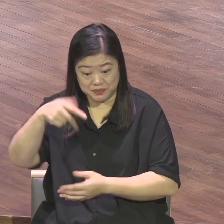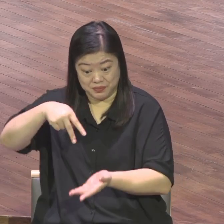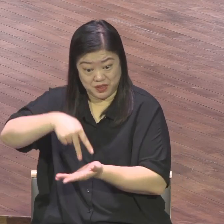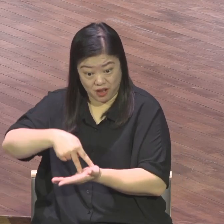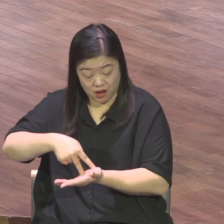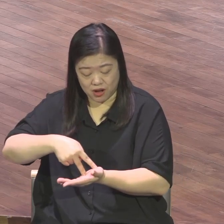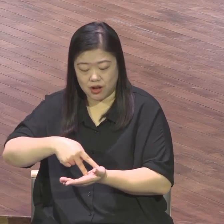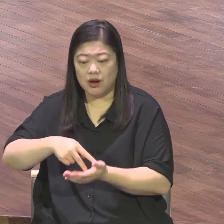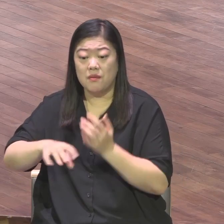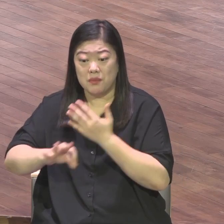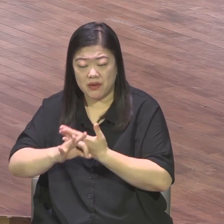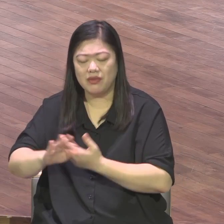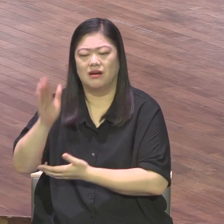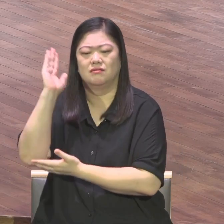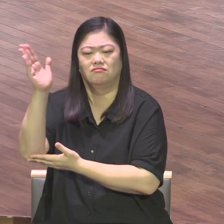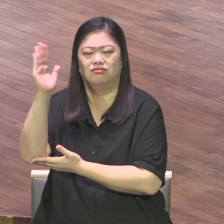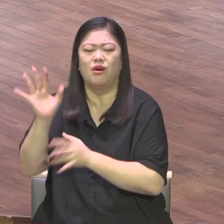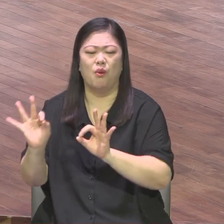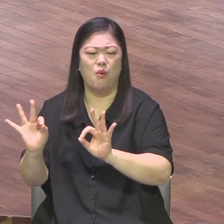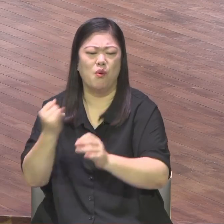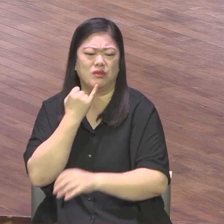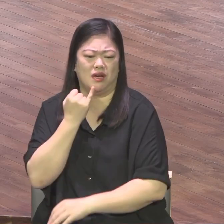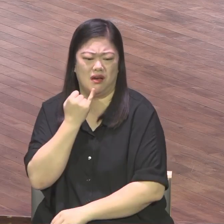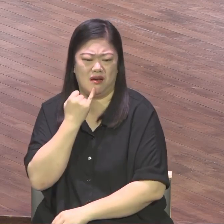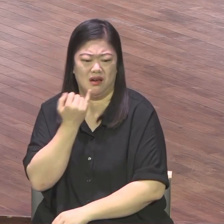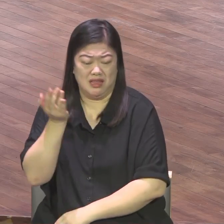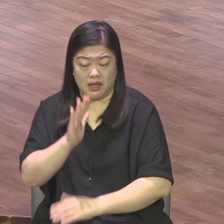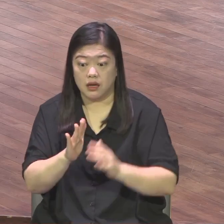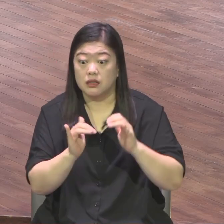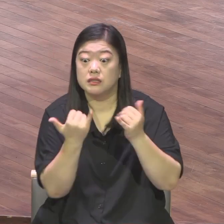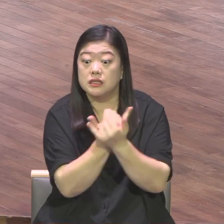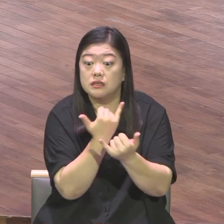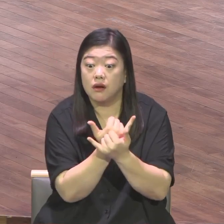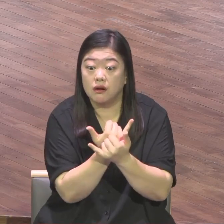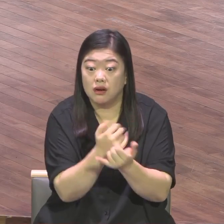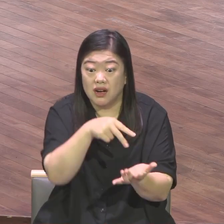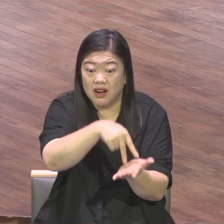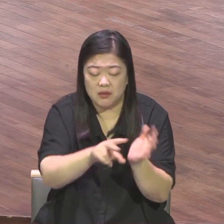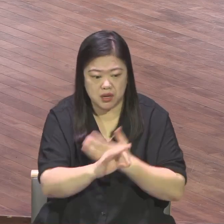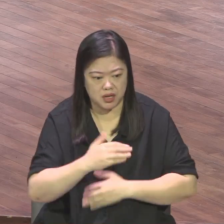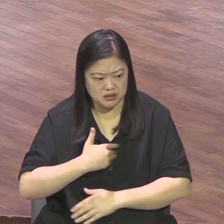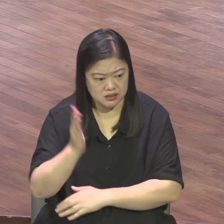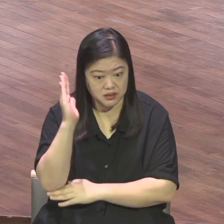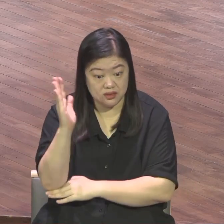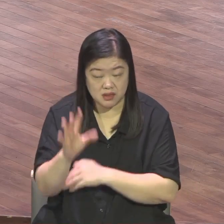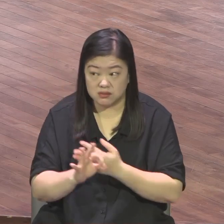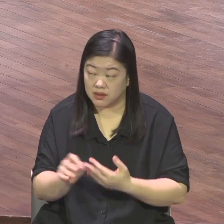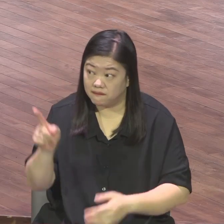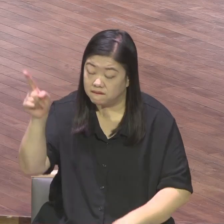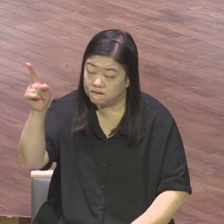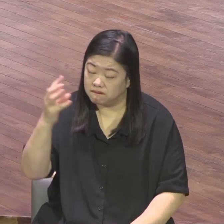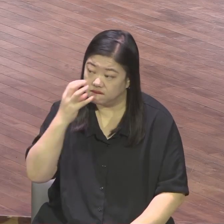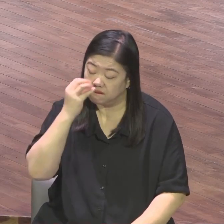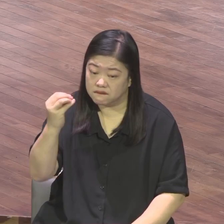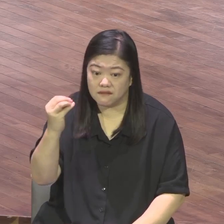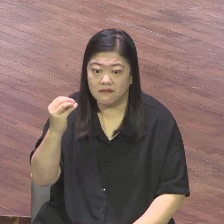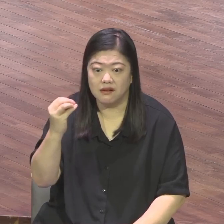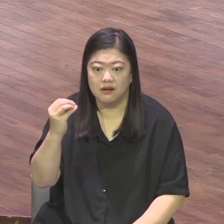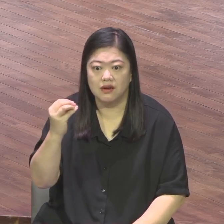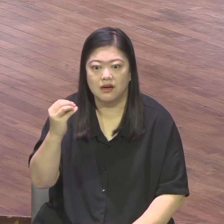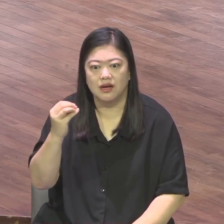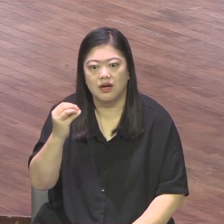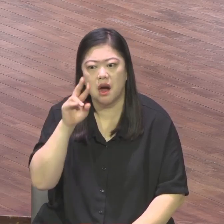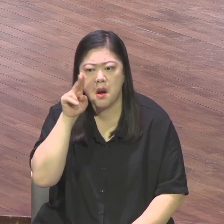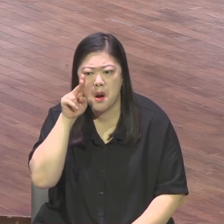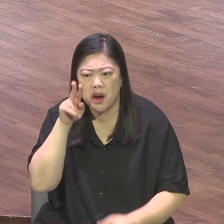친척들, 지인들에게는 사도 바울이 보여주고 있잖아요. 지금 간증전도 하셨군요. 간증전도. 간증을 전도. 내가